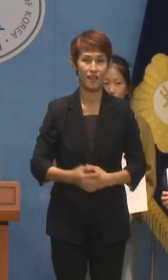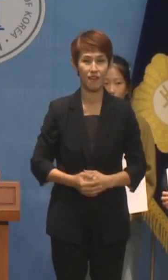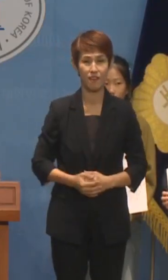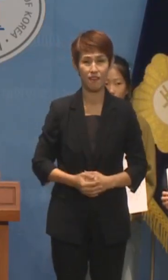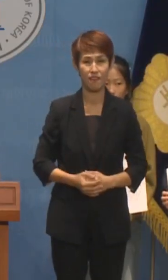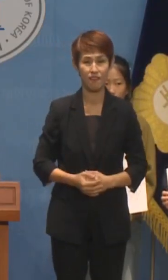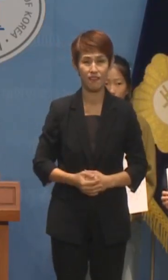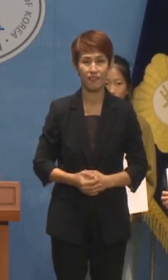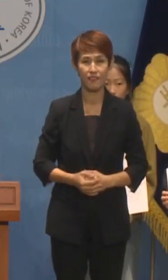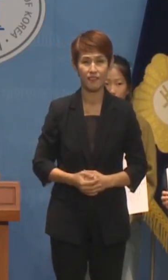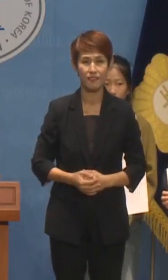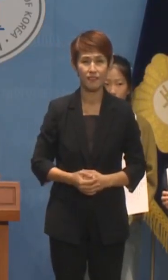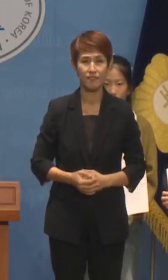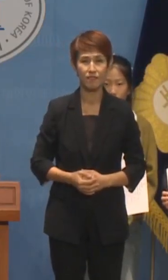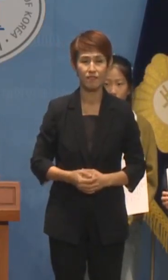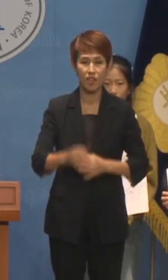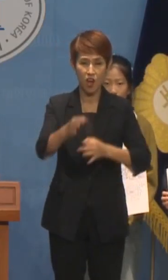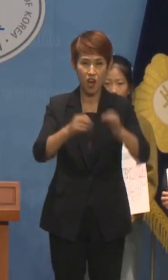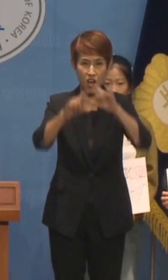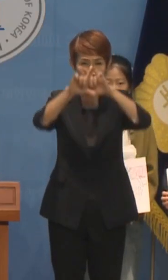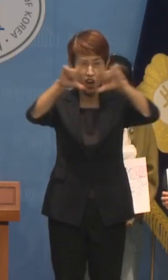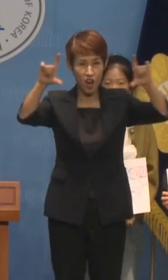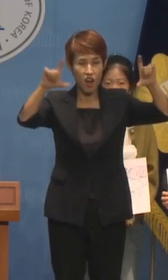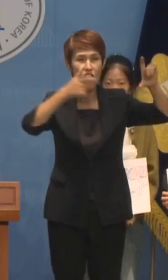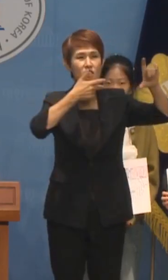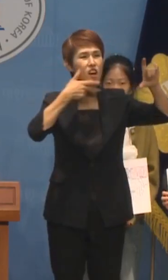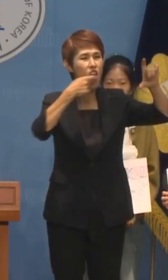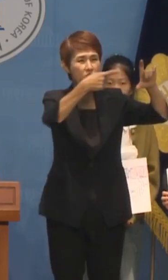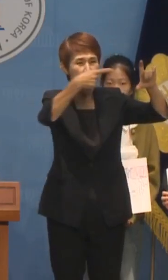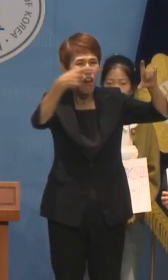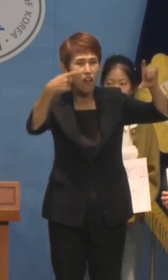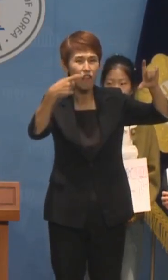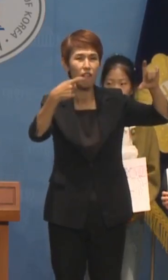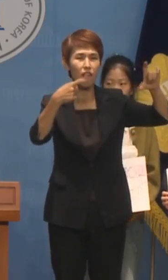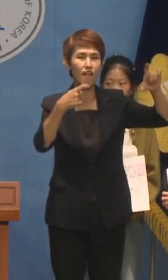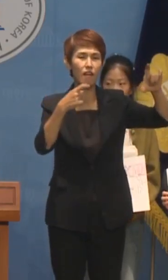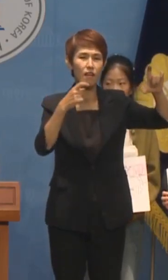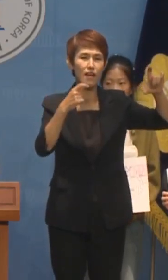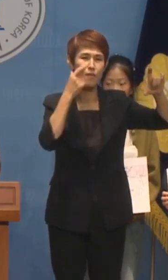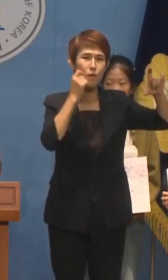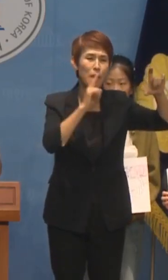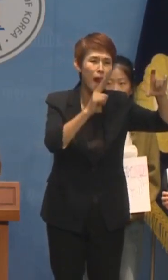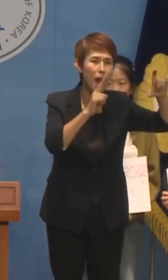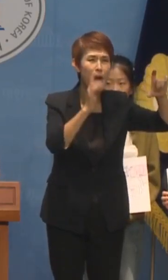있는 간판들이 영어, 한자, 러시아어, 일본어 등